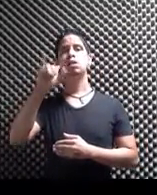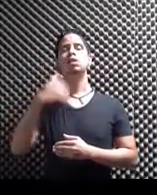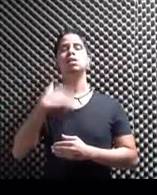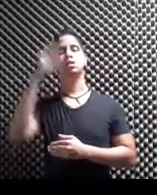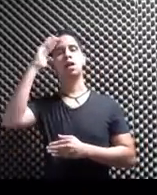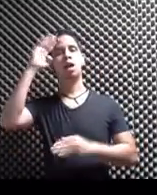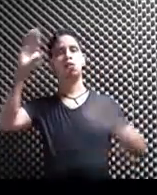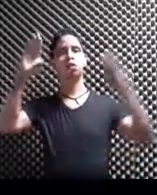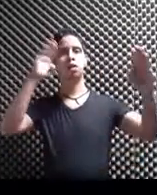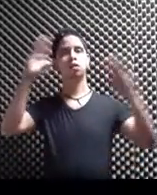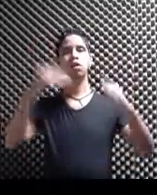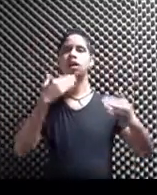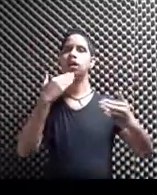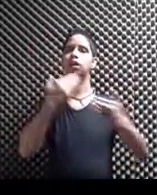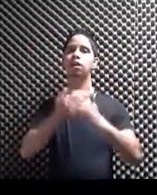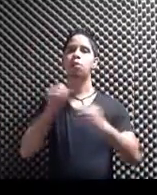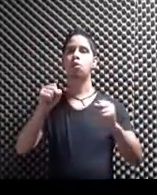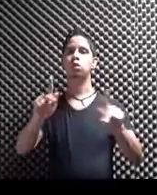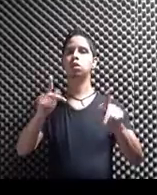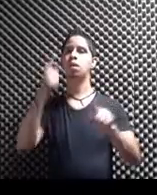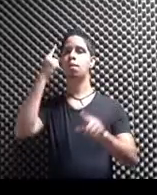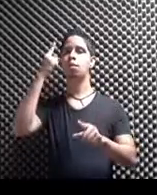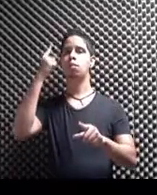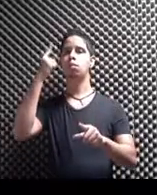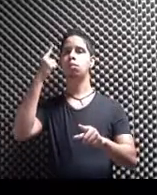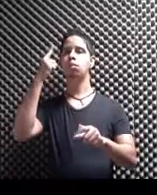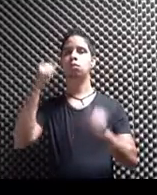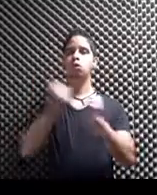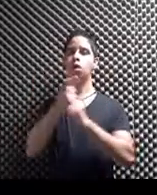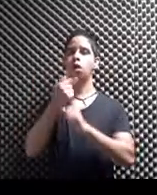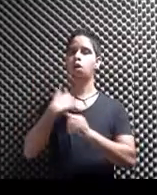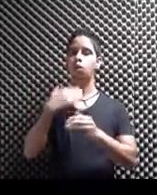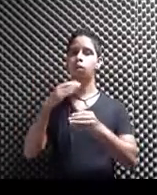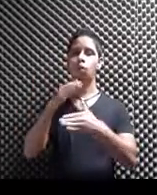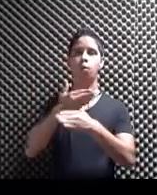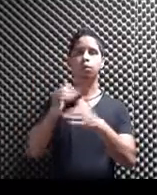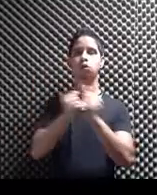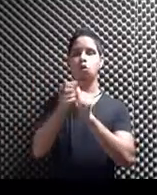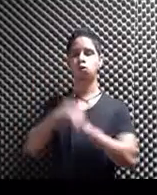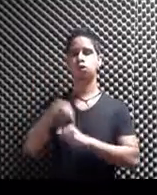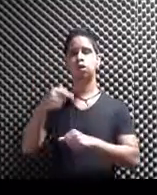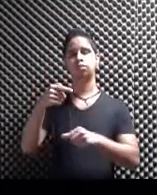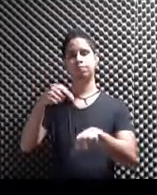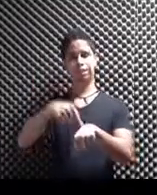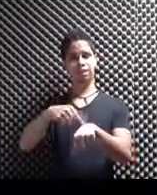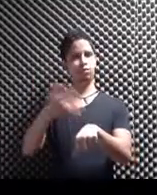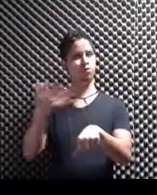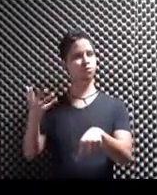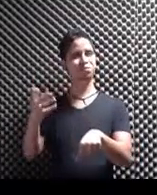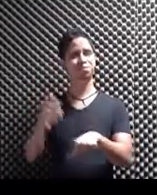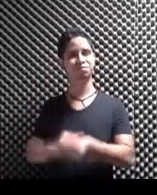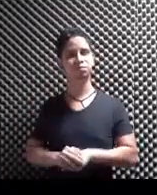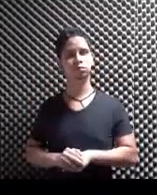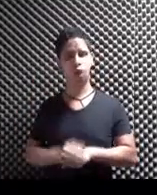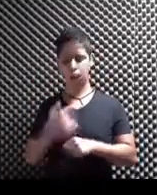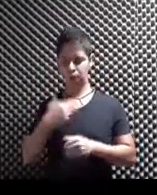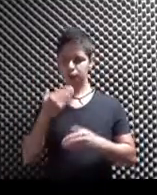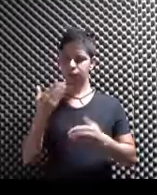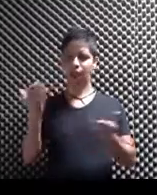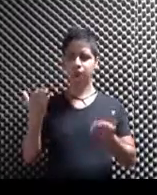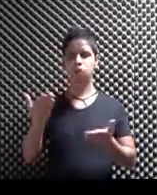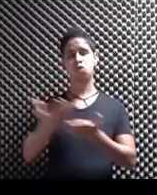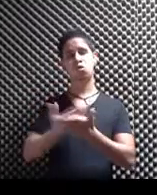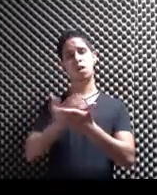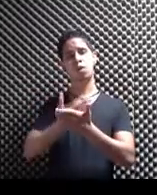Saludos, saludos. Gracias por la oportunidad de compartir con ustedes en este ratito. Mira, cuéntame qué hay, qué hay de nuevo